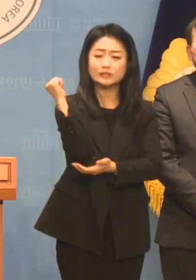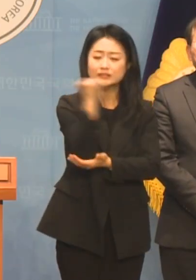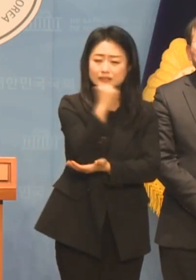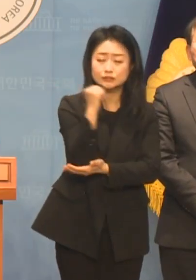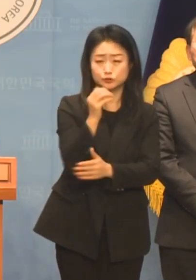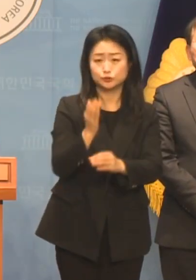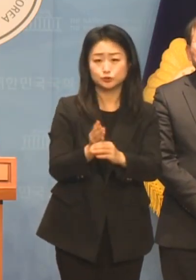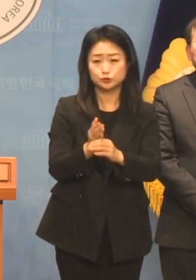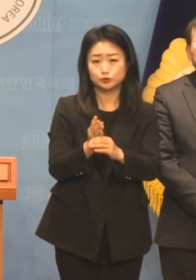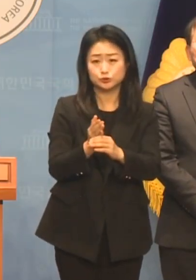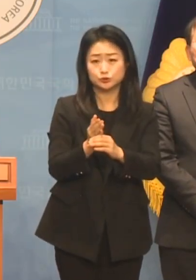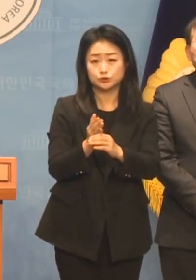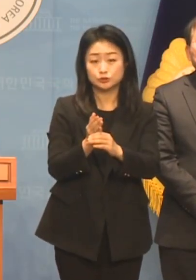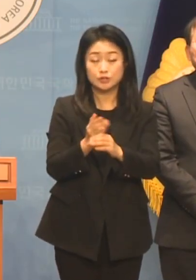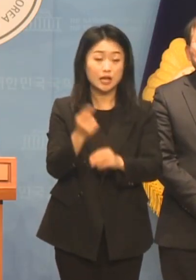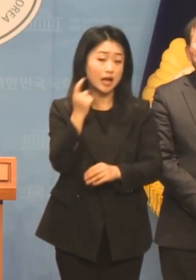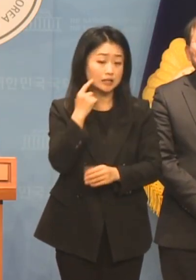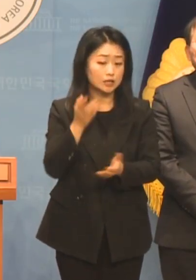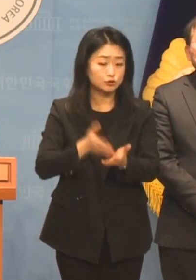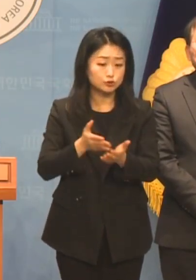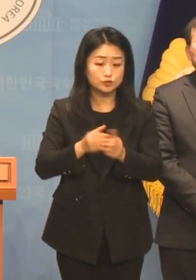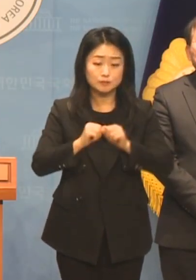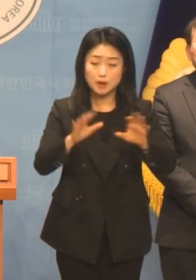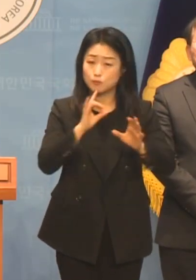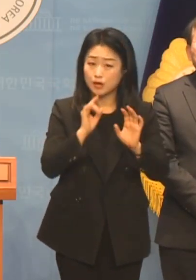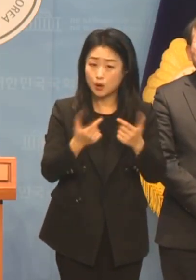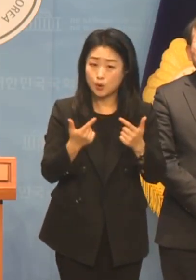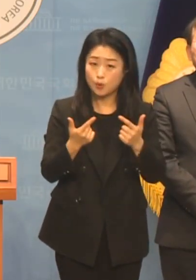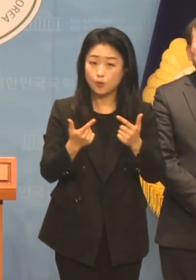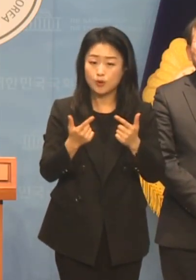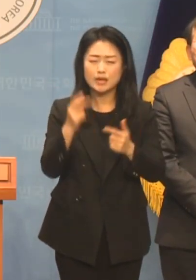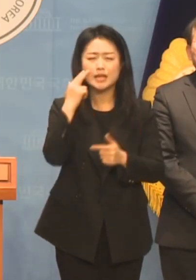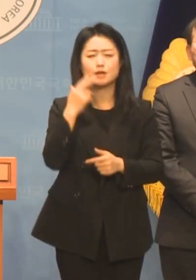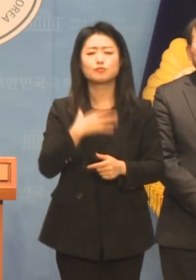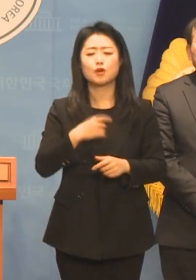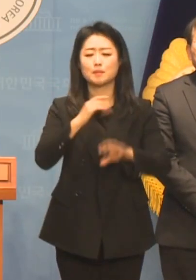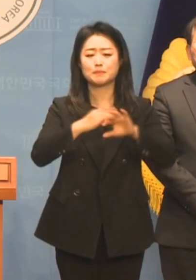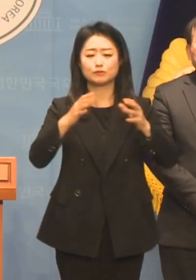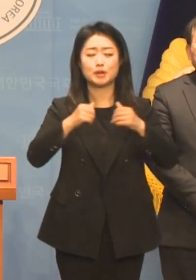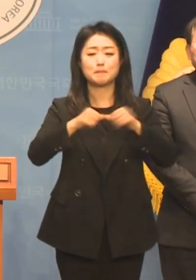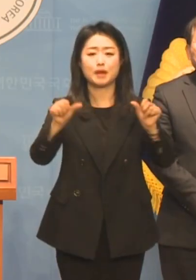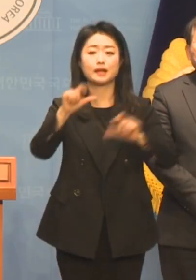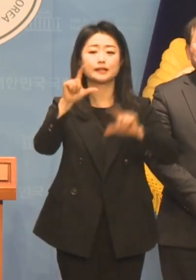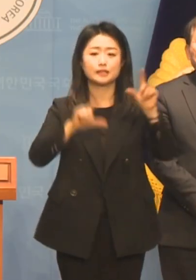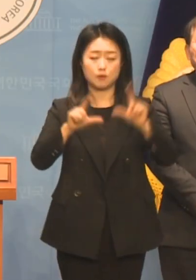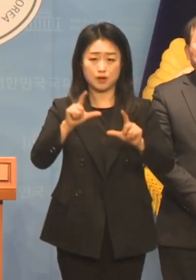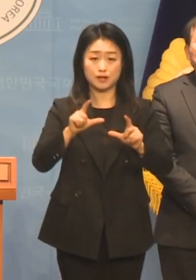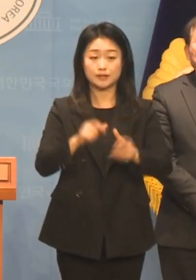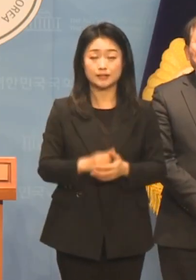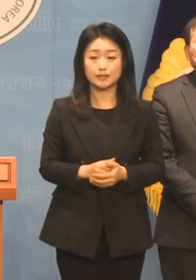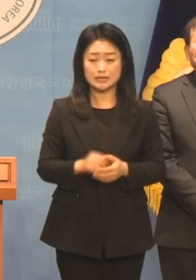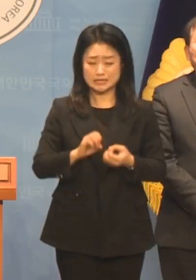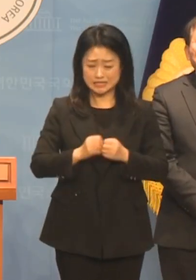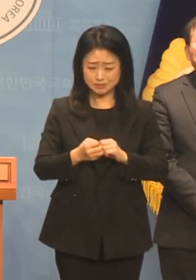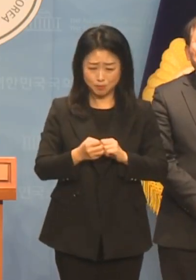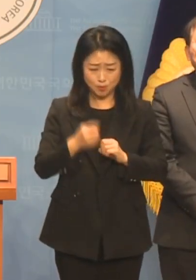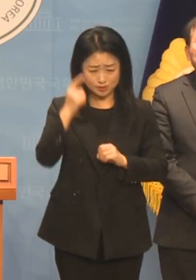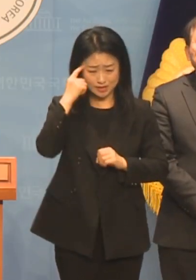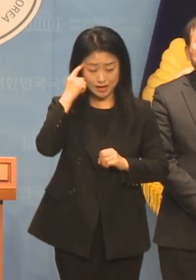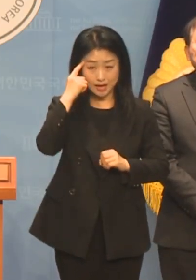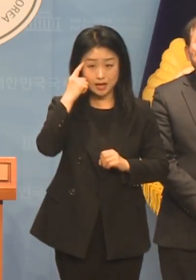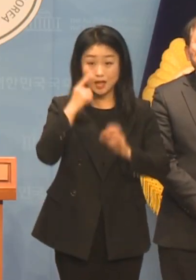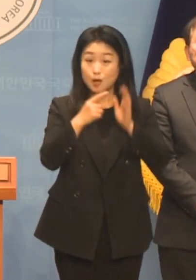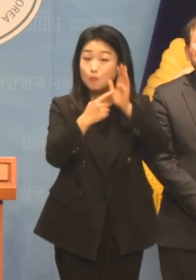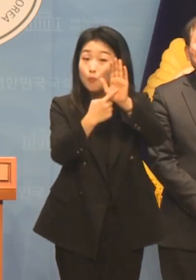있습니다. 이는 단순한 허위사실 유포만이 아니라 고의적인 민주주의 파괴 시도입니다. 음모론자들은